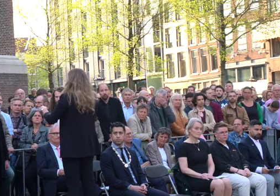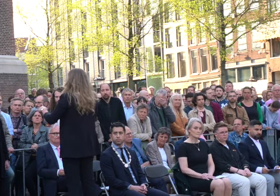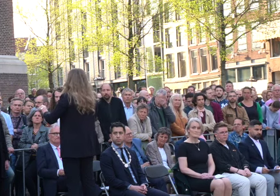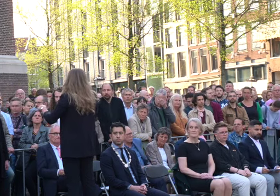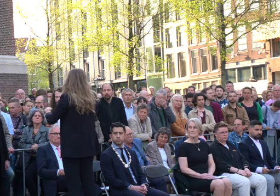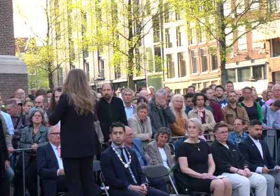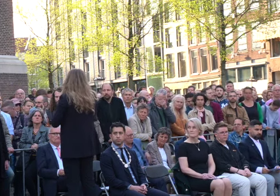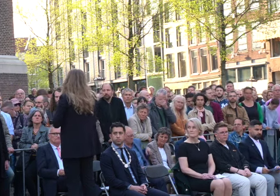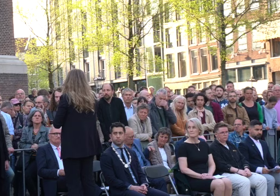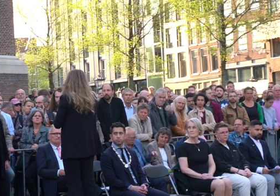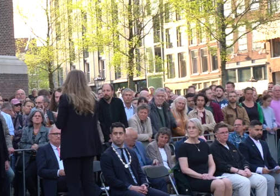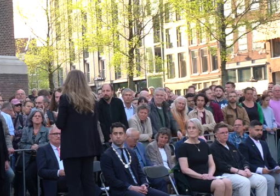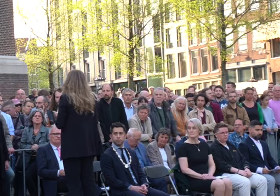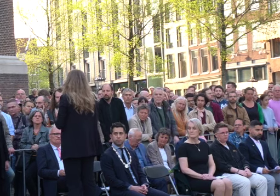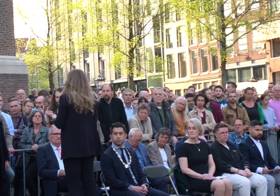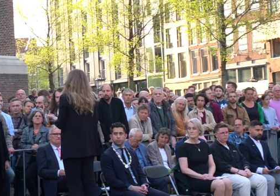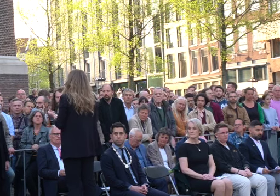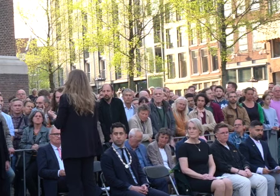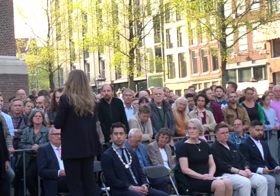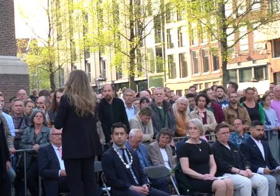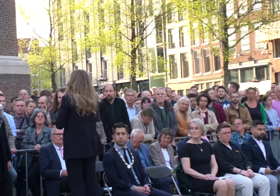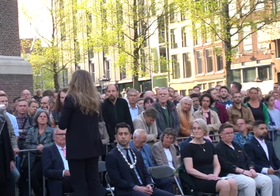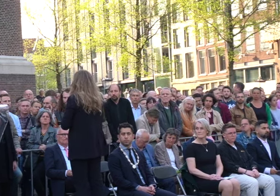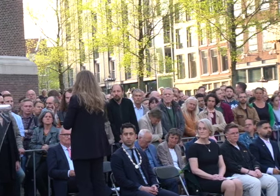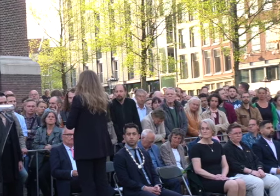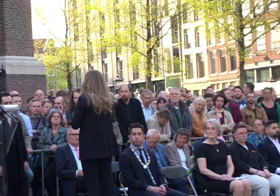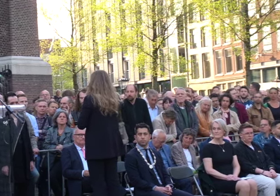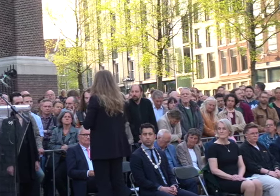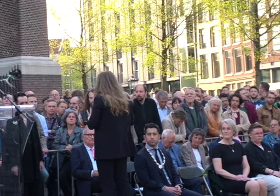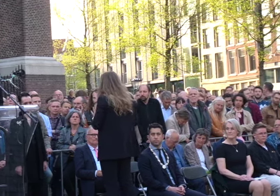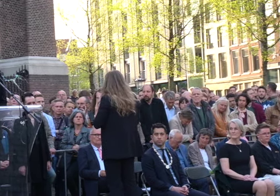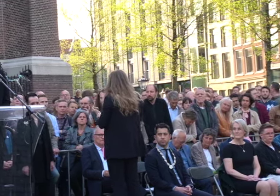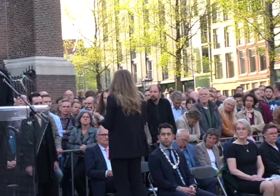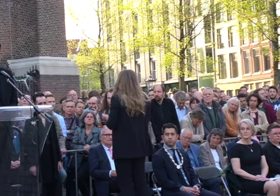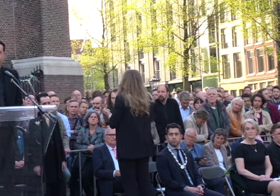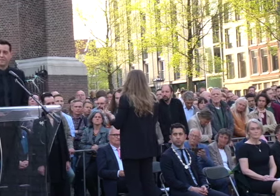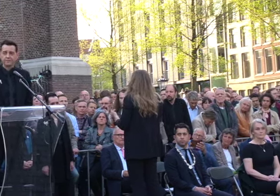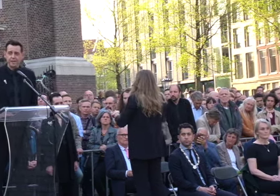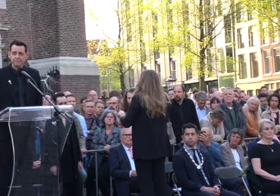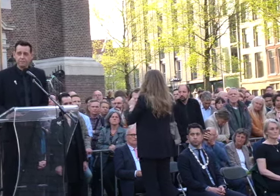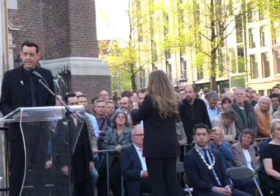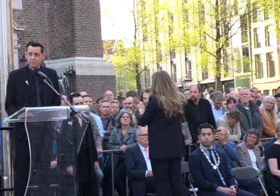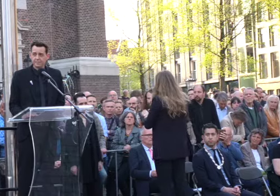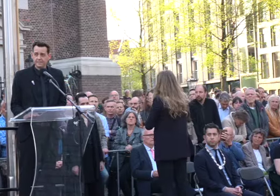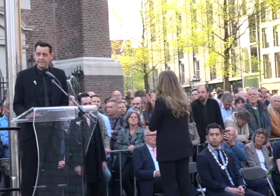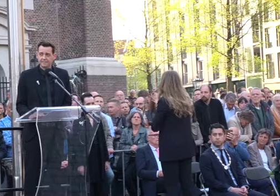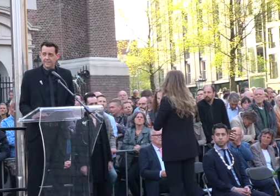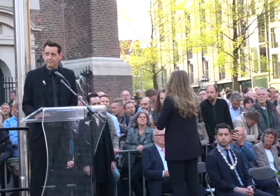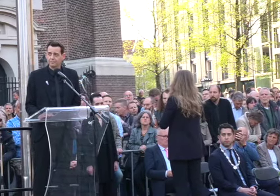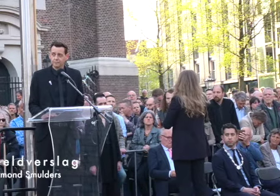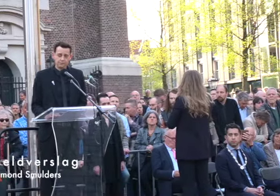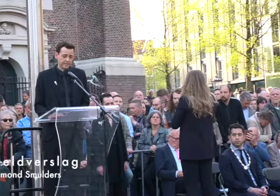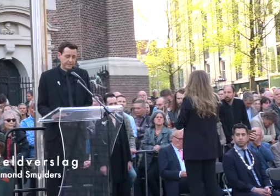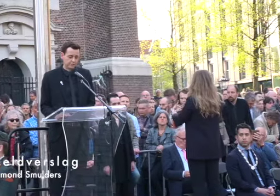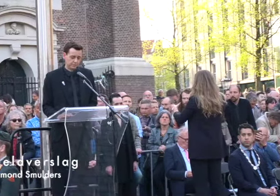ook maar al te goed weer weten. Leven met oorlog is dan ook het Nationale 4 en 5 mei comité